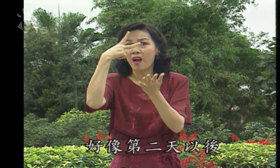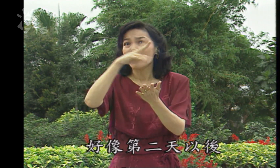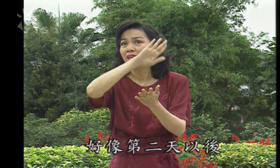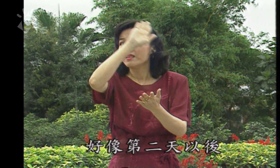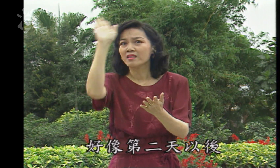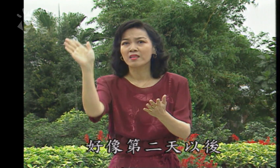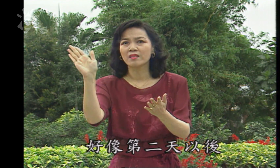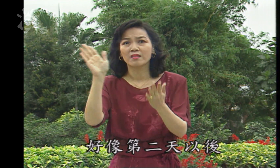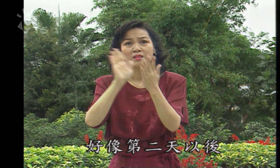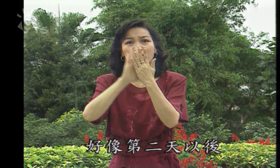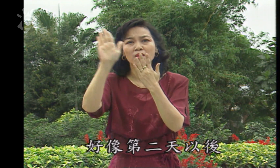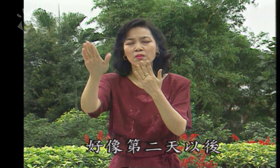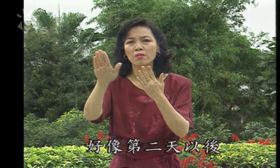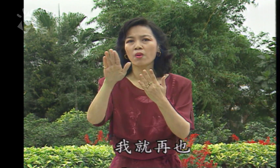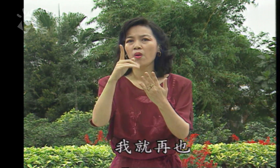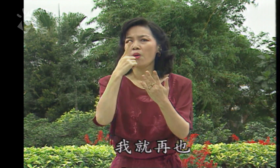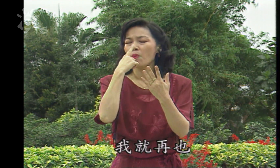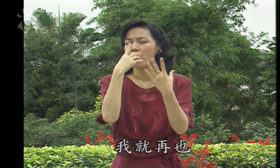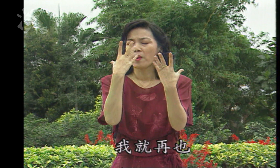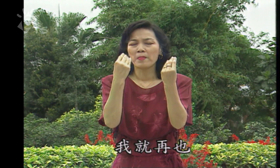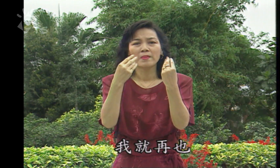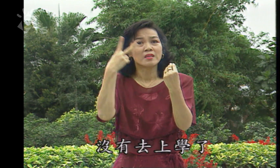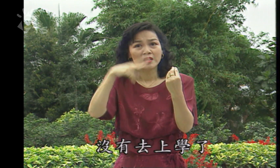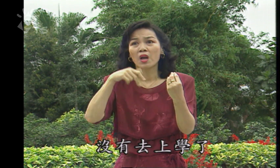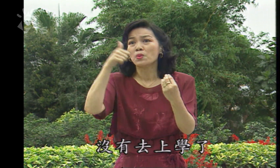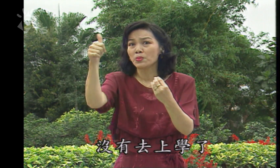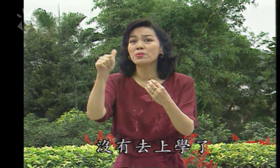二天以后，我就再也没有去上学